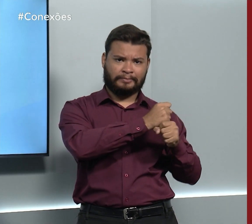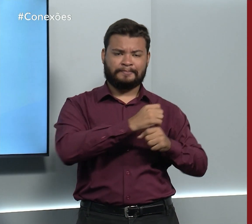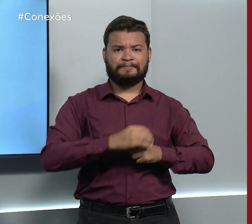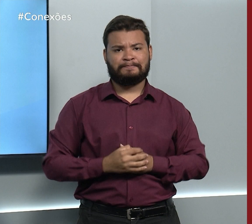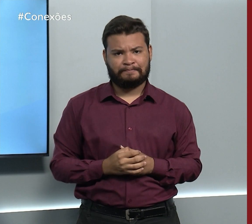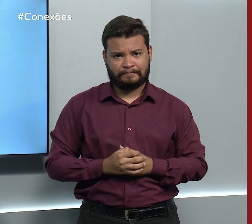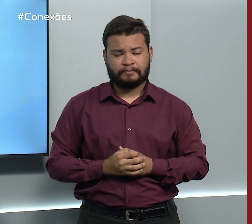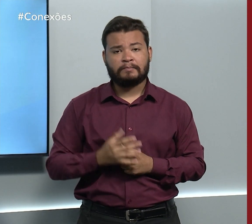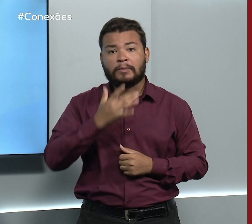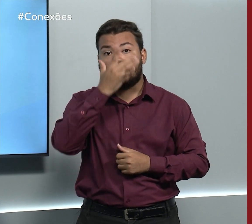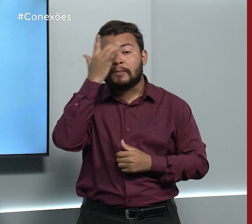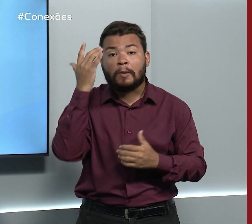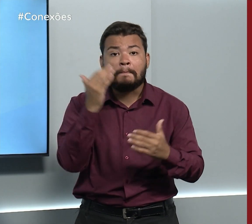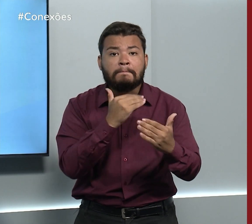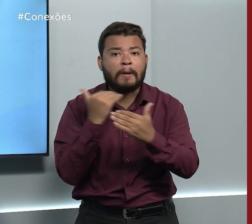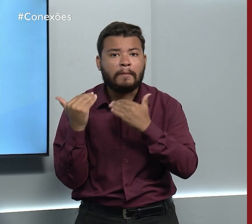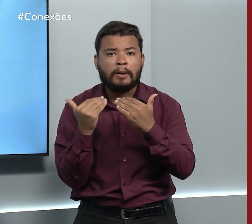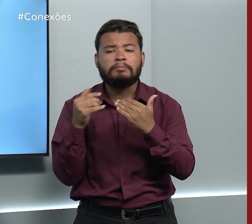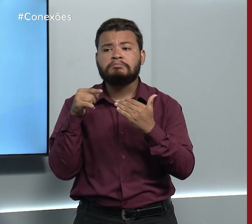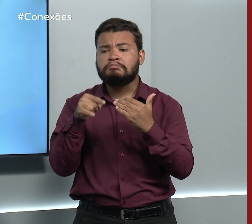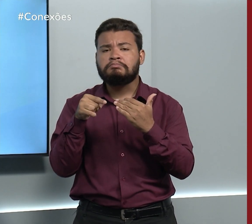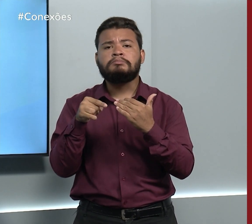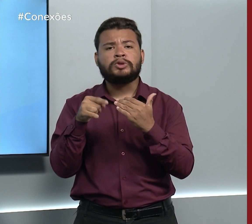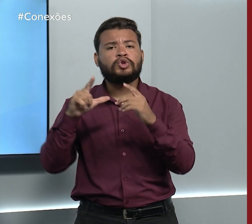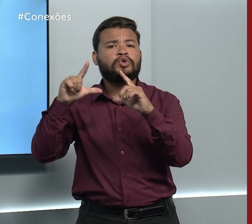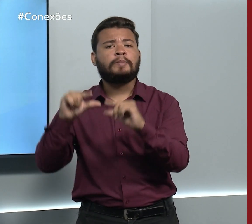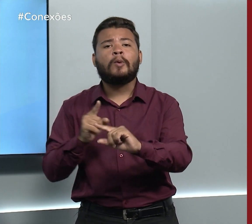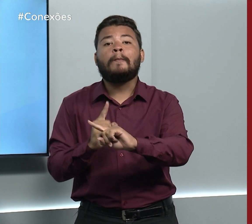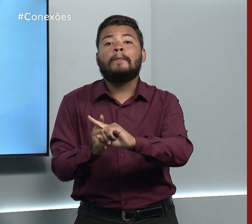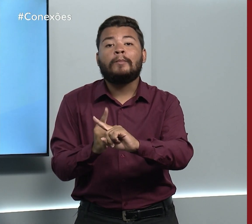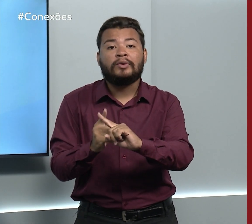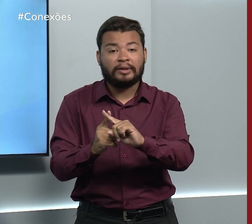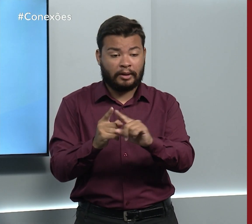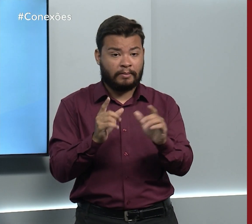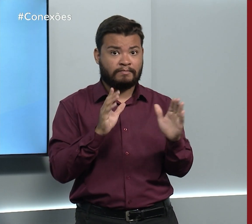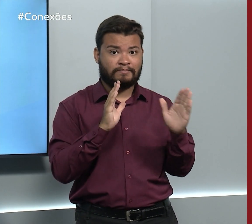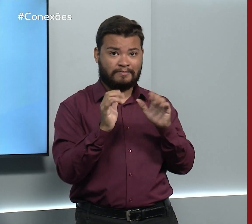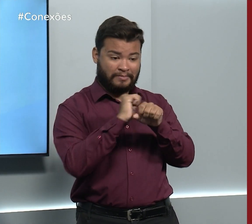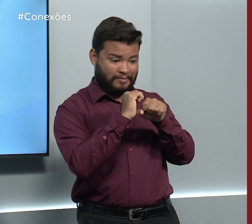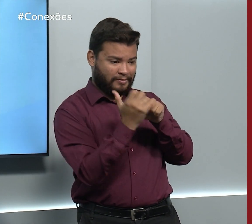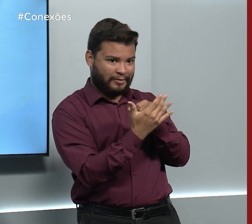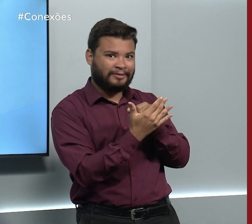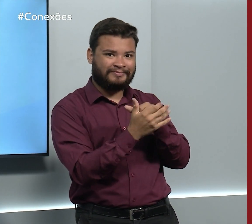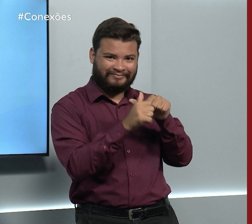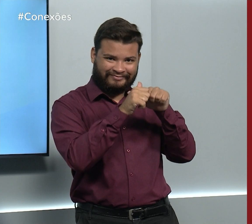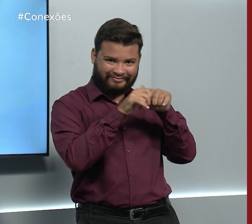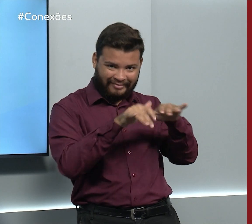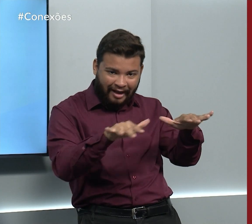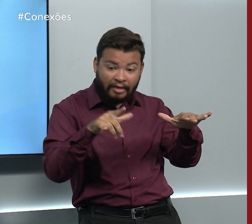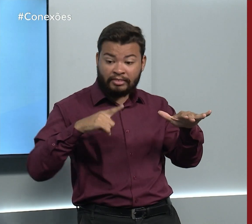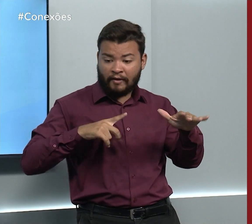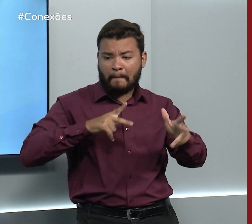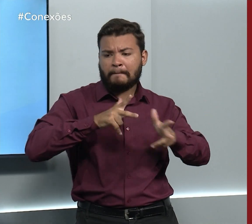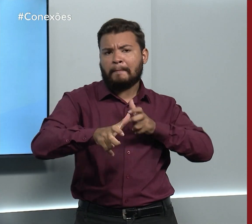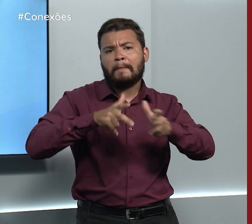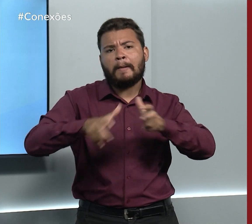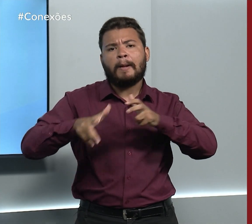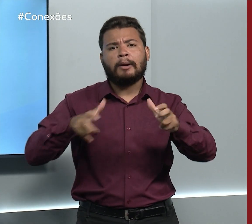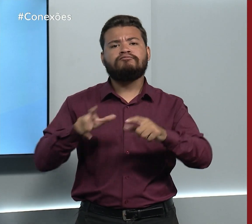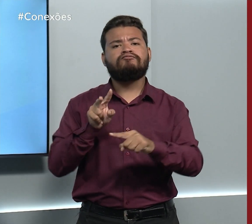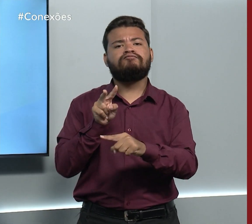das mortes é um efeito da vacinação da população contra a Covid-19. O